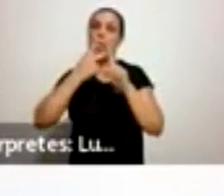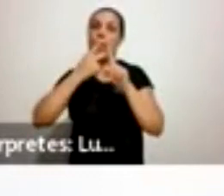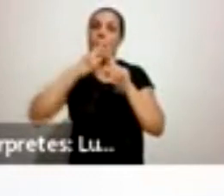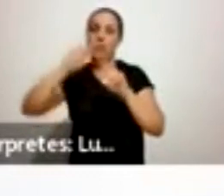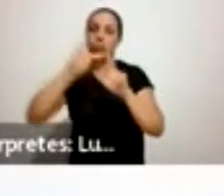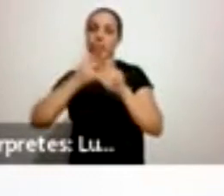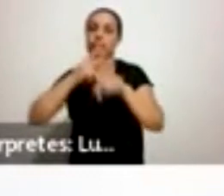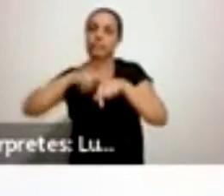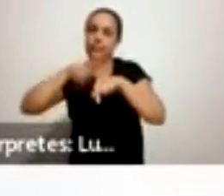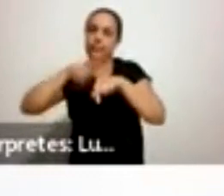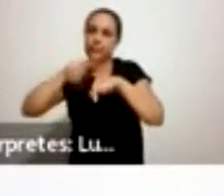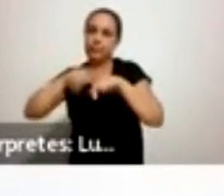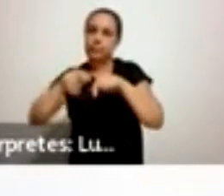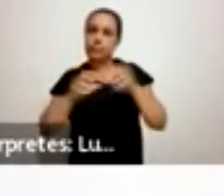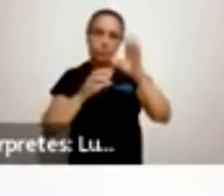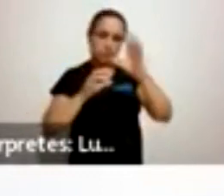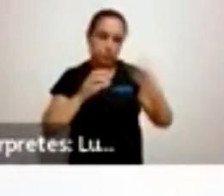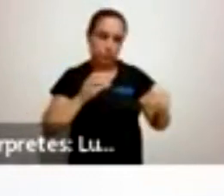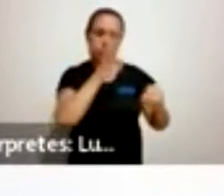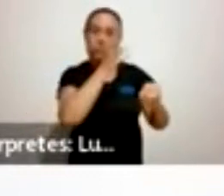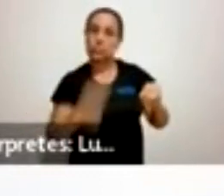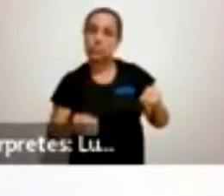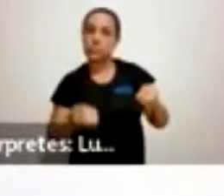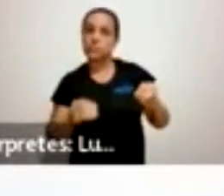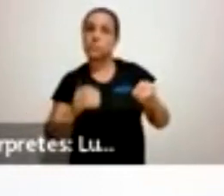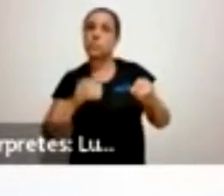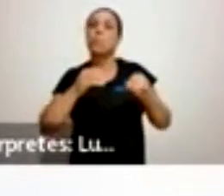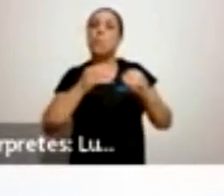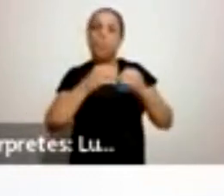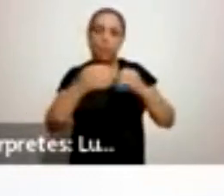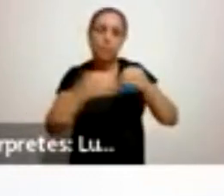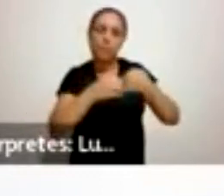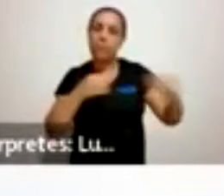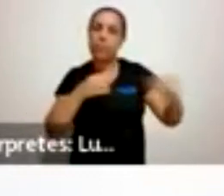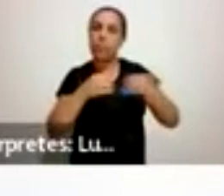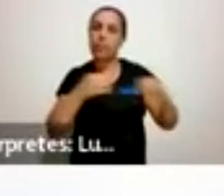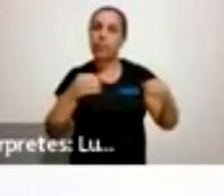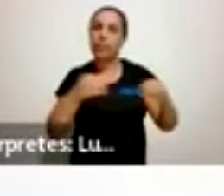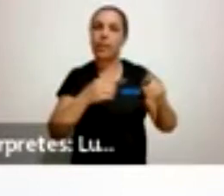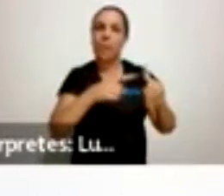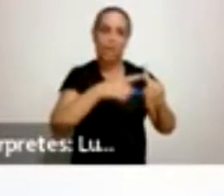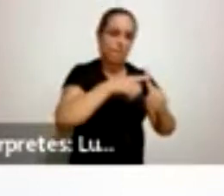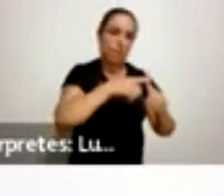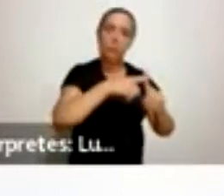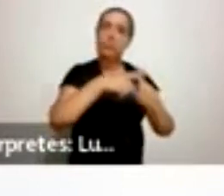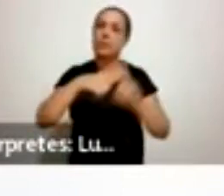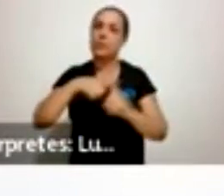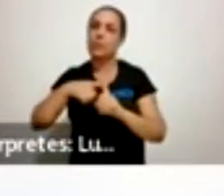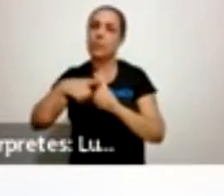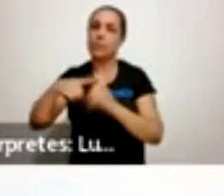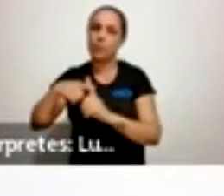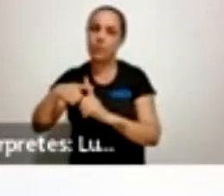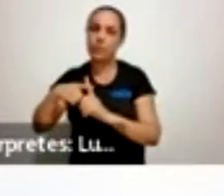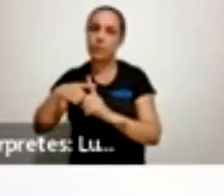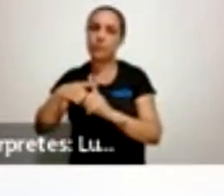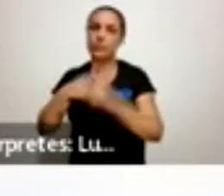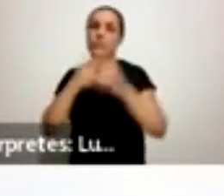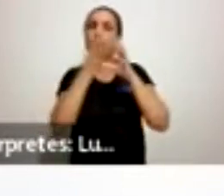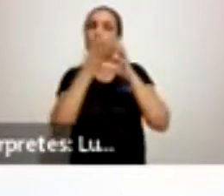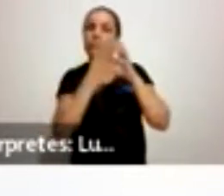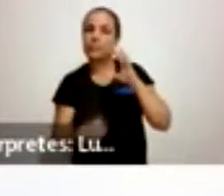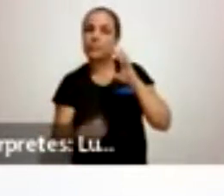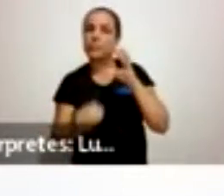quando a molécula de hidroxila ela se encontra com cálcio e magnésio, que são polivalentes, ele forma o